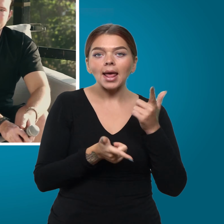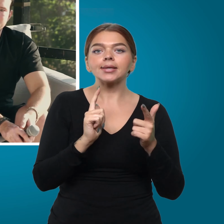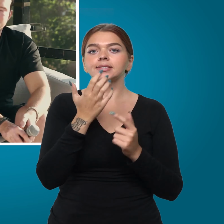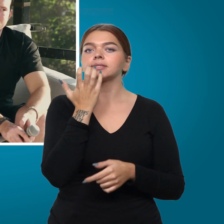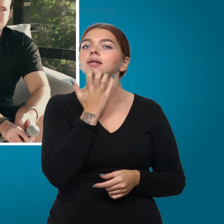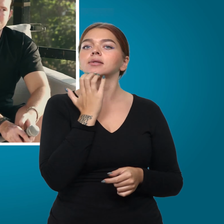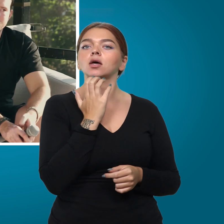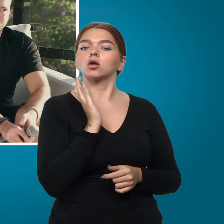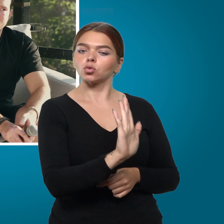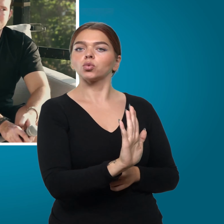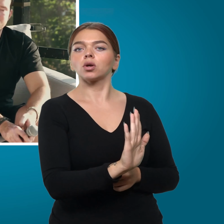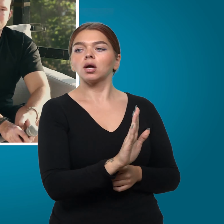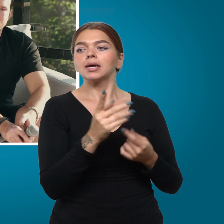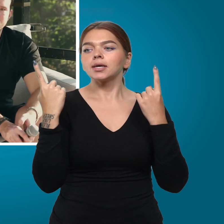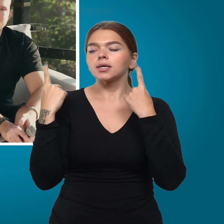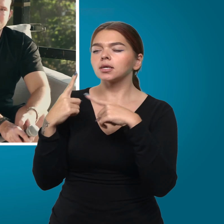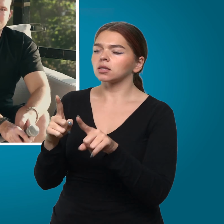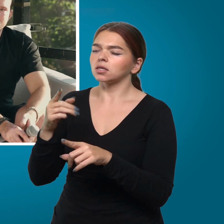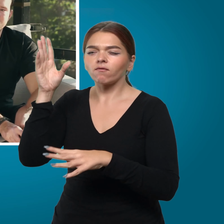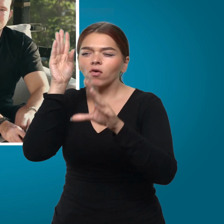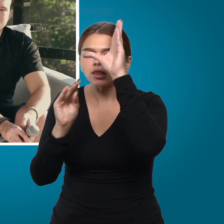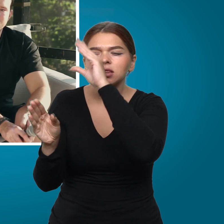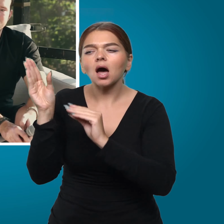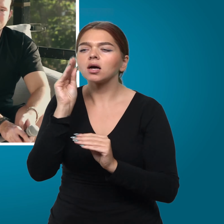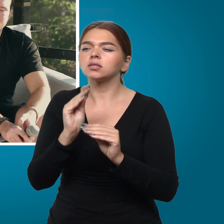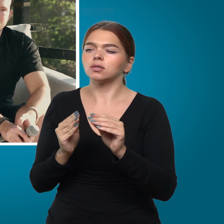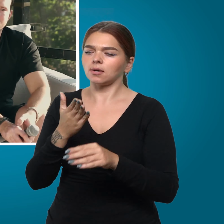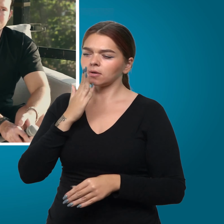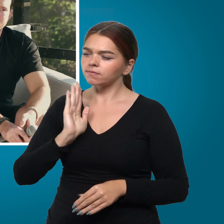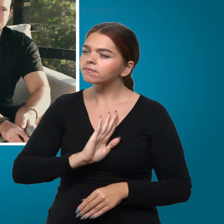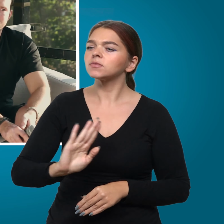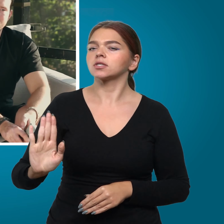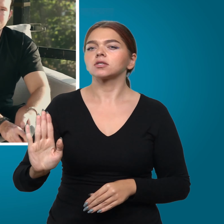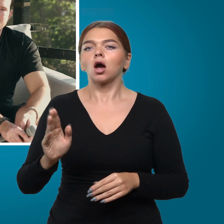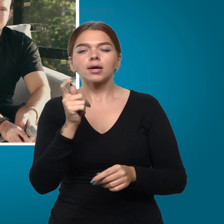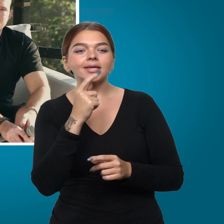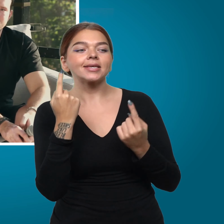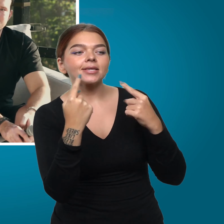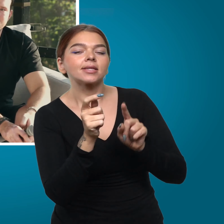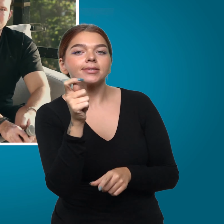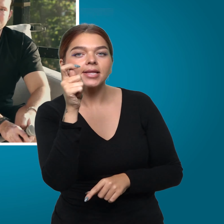išsigrininkim, ko mes norim ir tada galim pradėti ieškoti. O šiaip